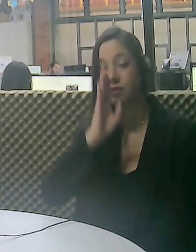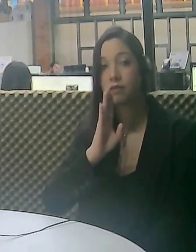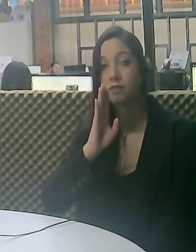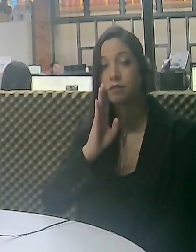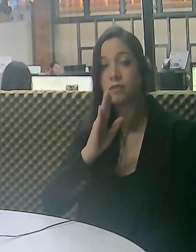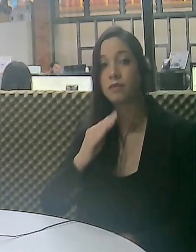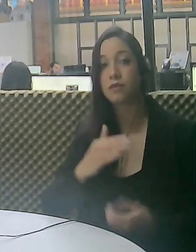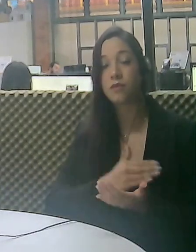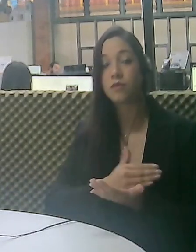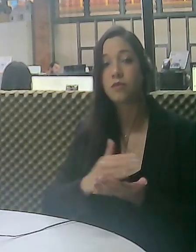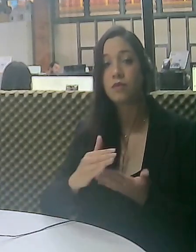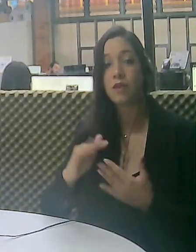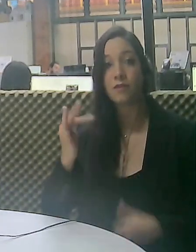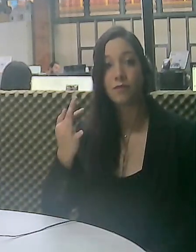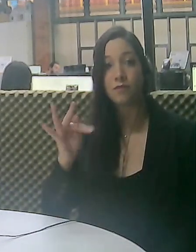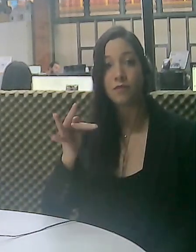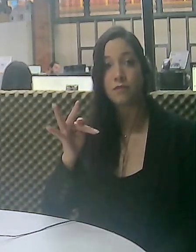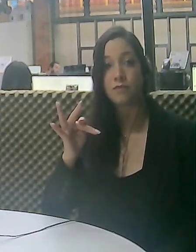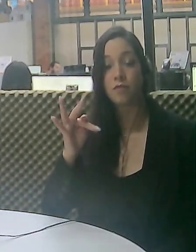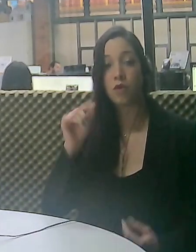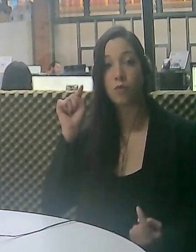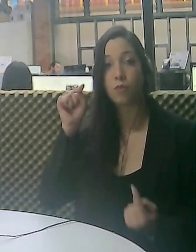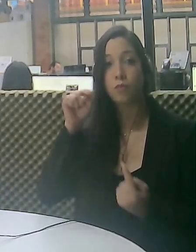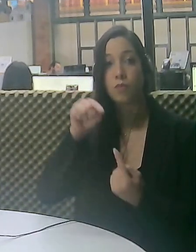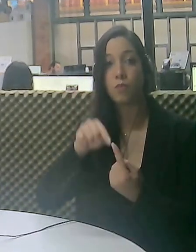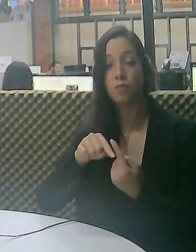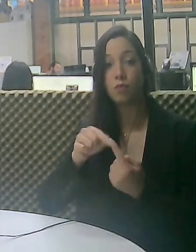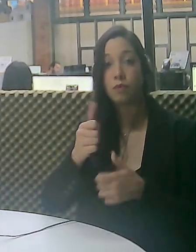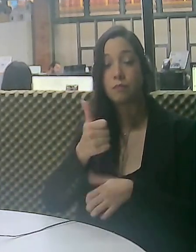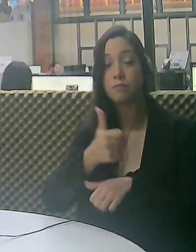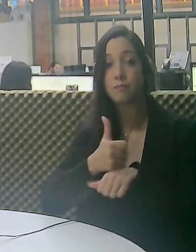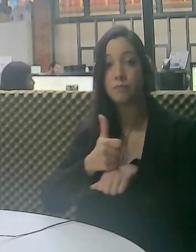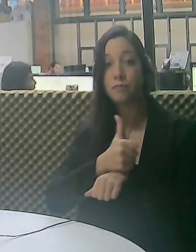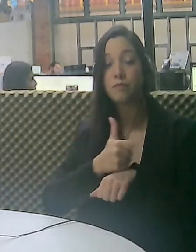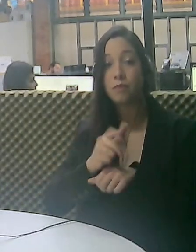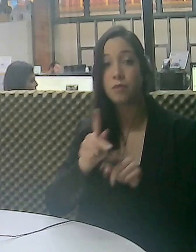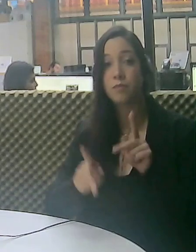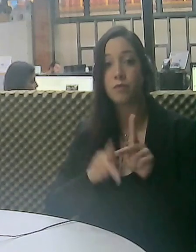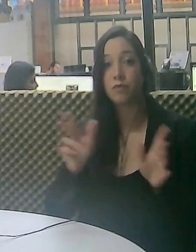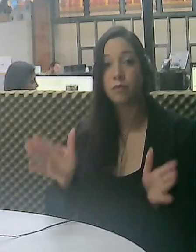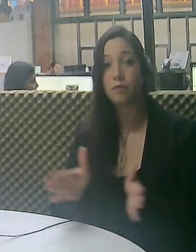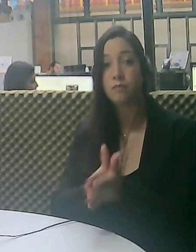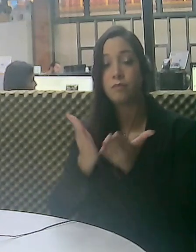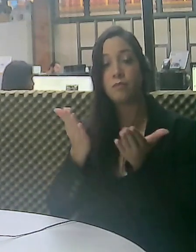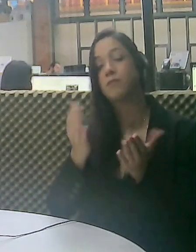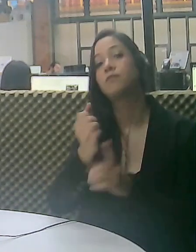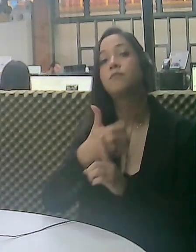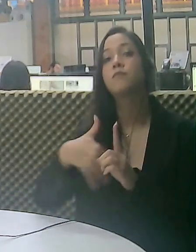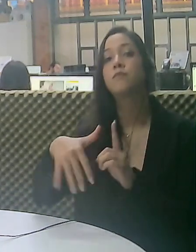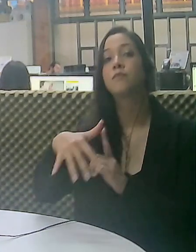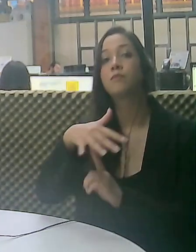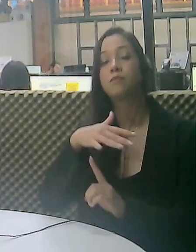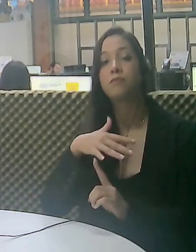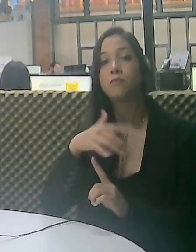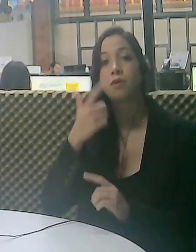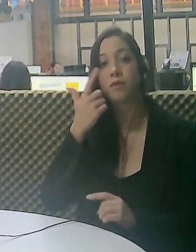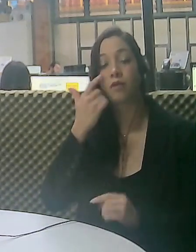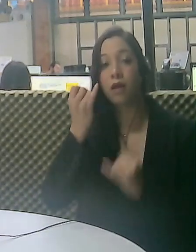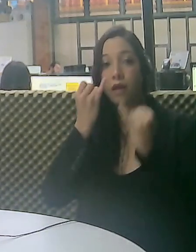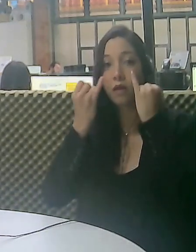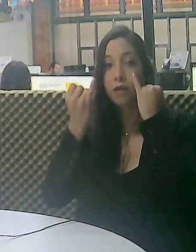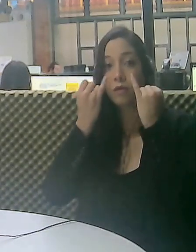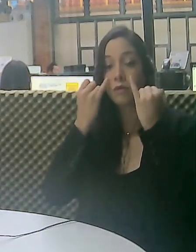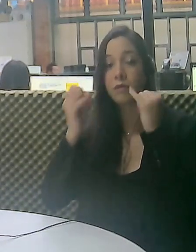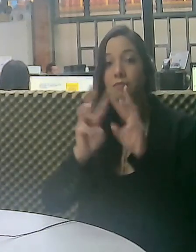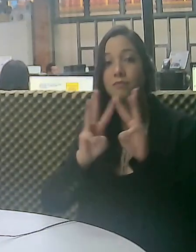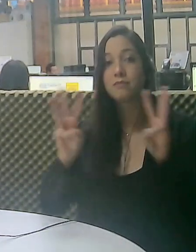a partir de fevereiro e tem como público-alvo prioritário a população em vulnerabilidade social. Confira mais informações